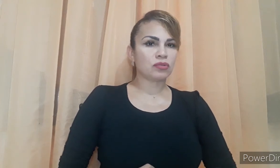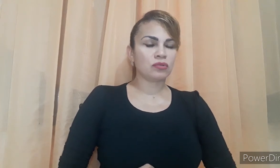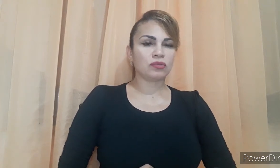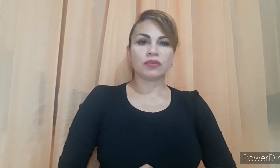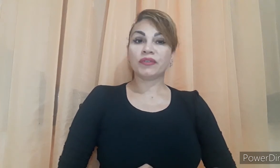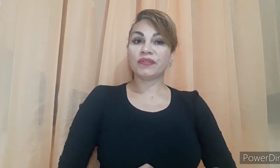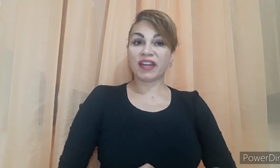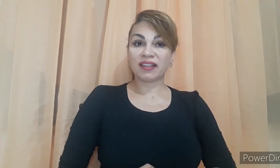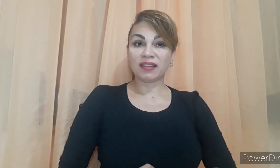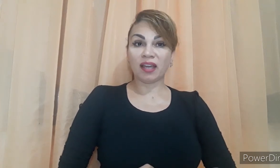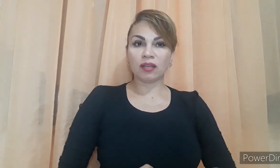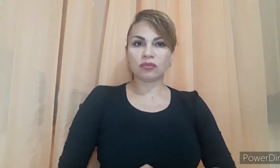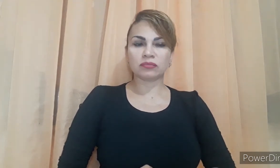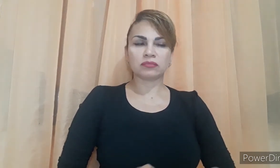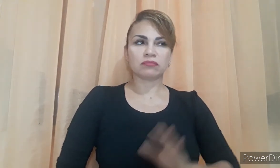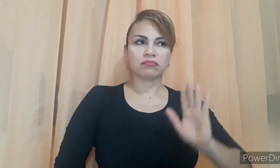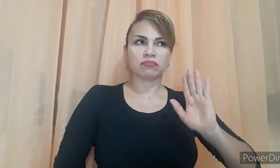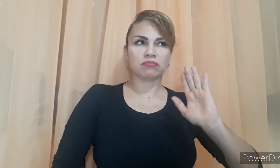Falso, verdadeiro.